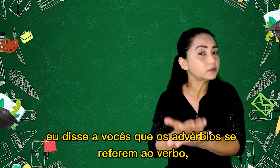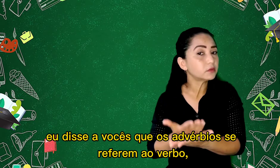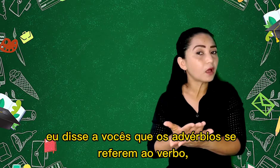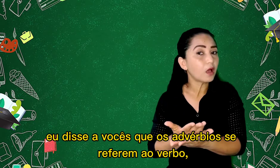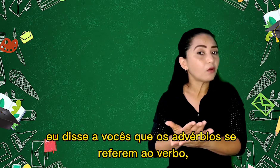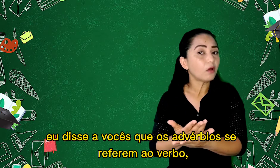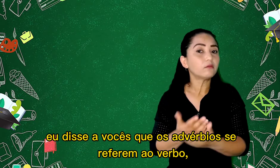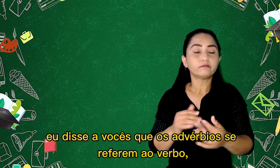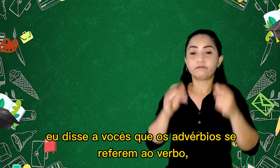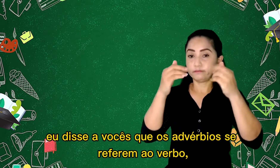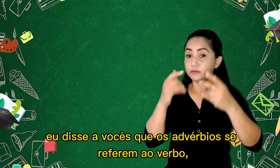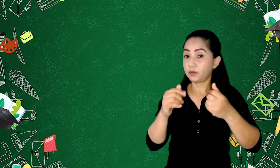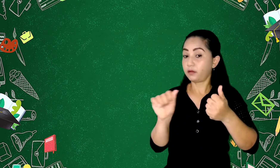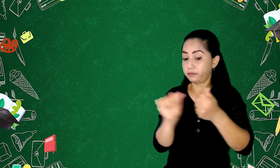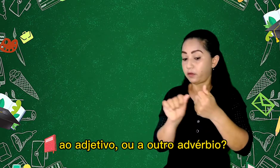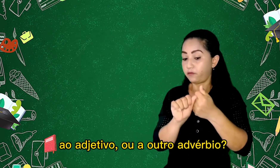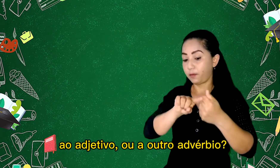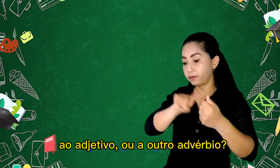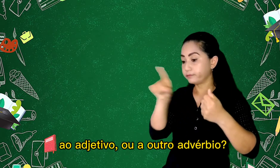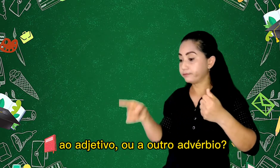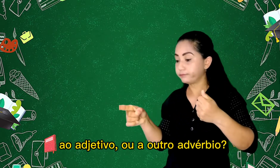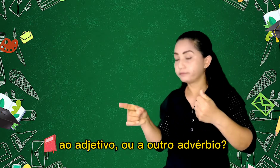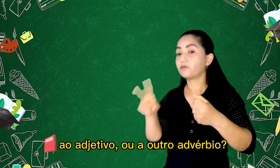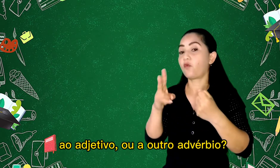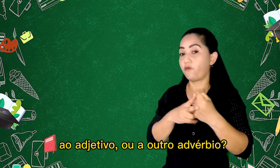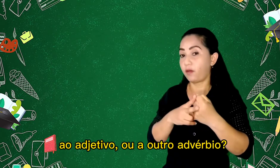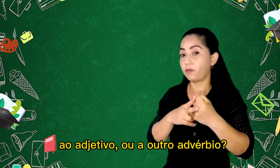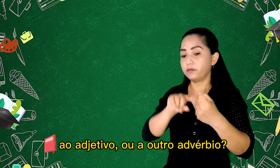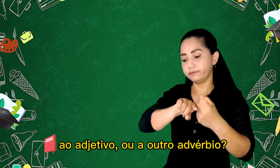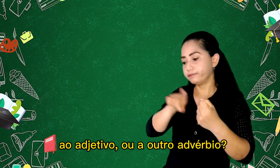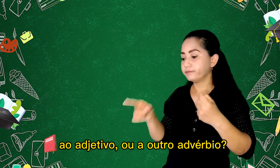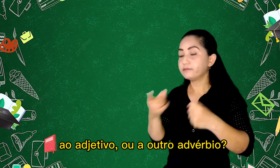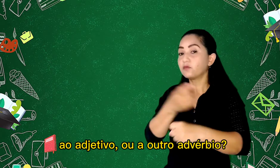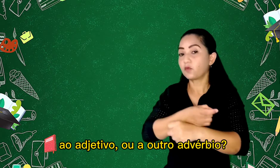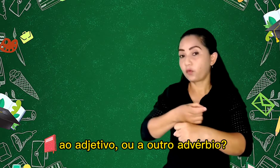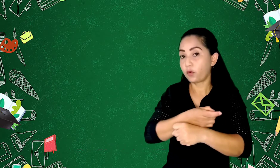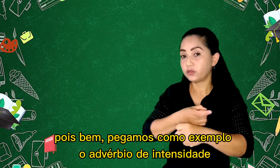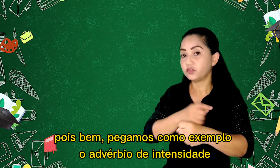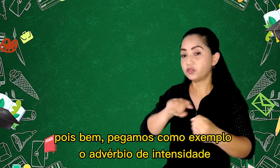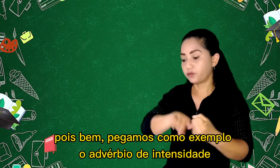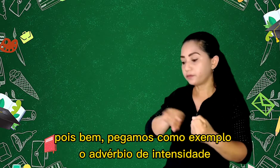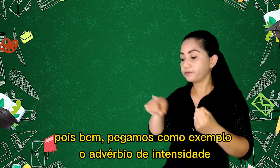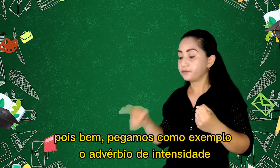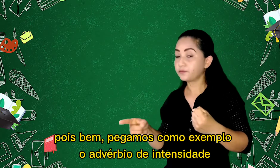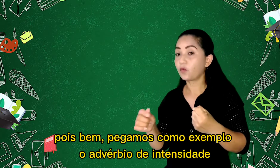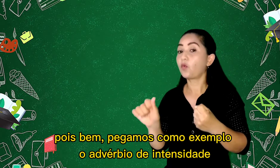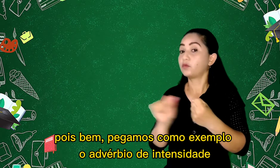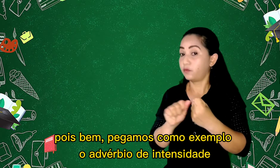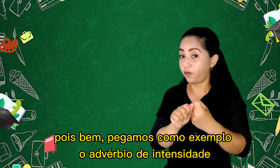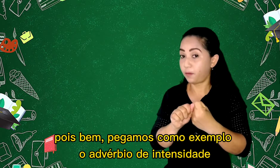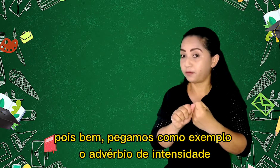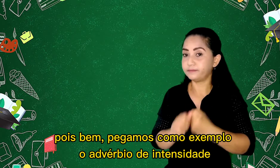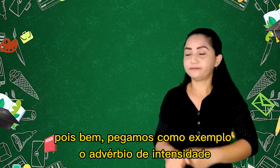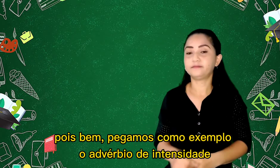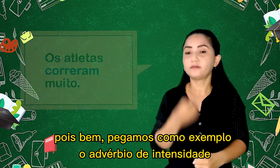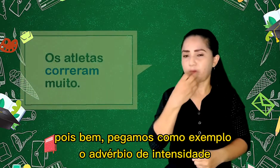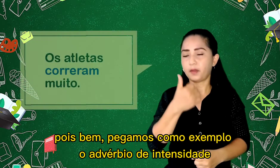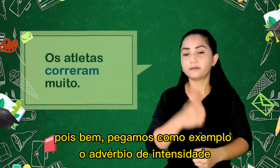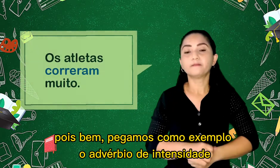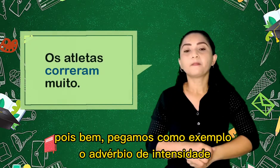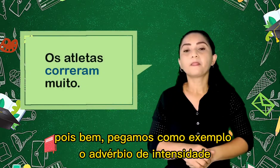advérbios se referem ao verbo, ao adjetivo ou a outro advérbio? Pois bem, peguemos como exemplo